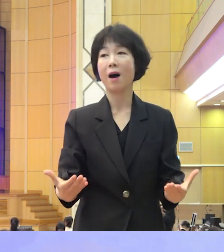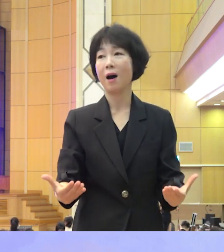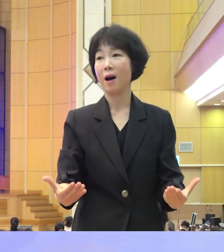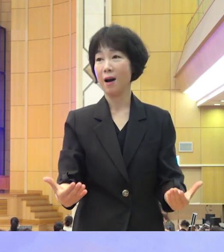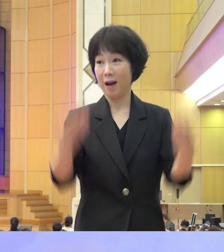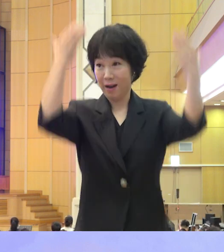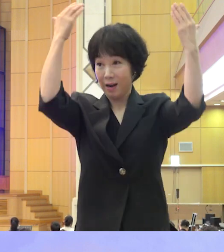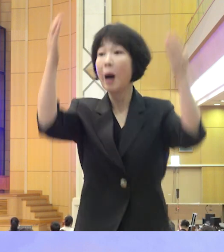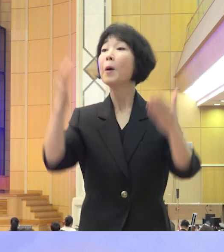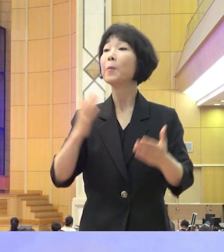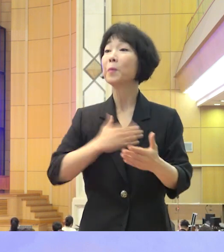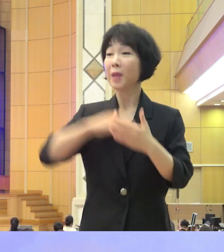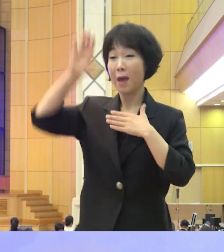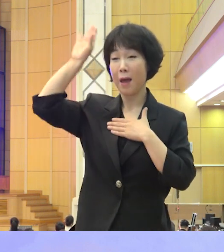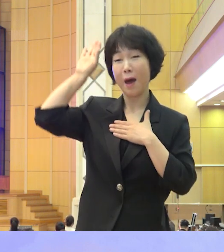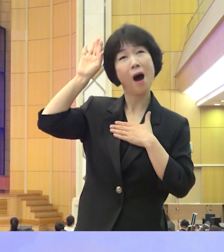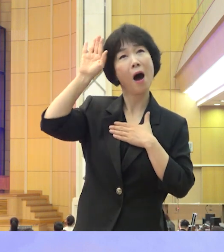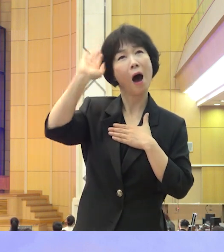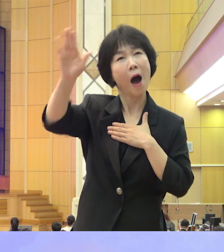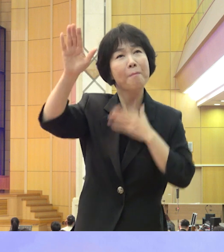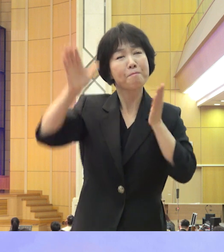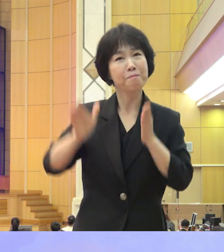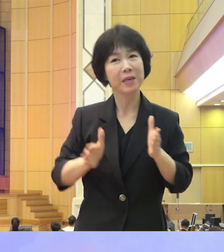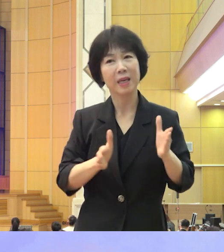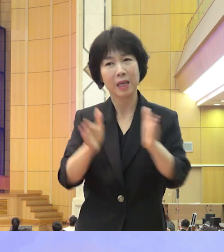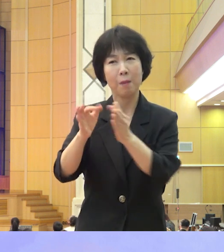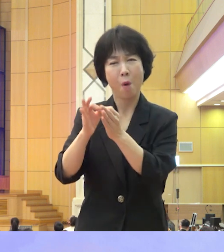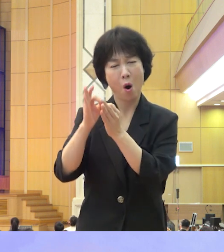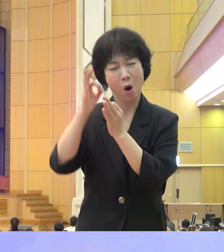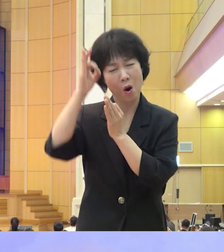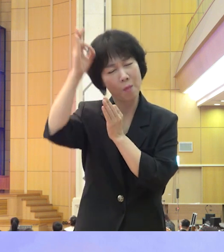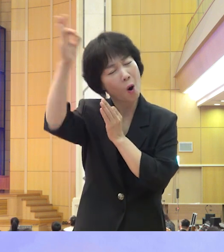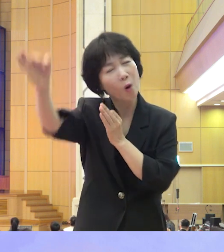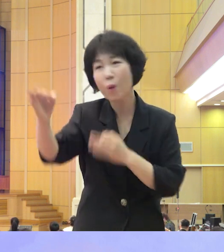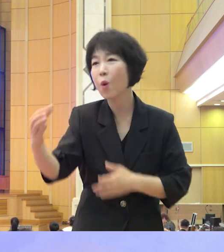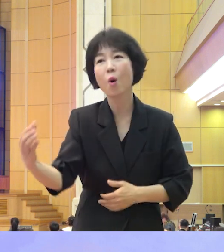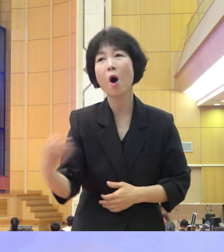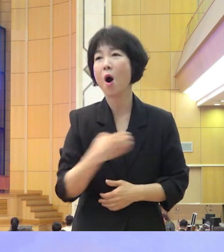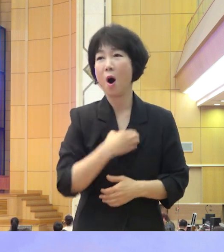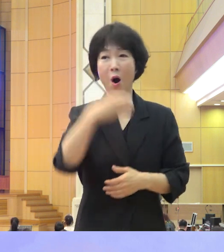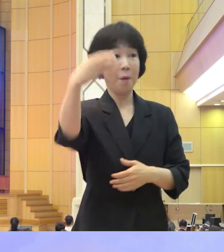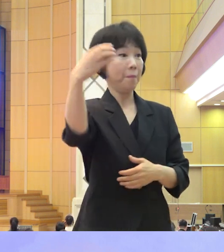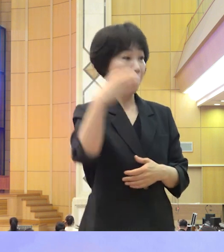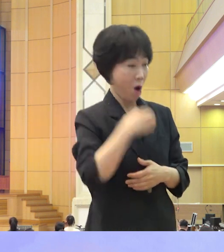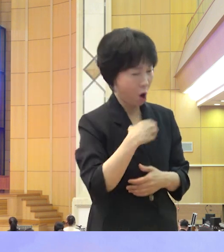할렐루야 내 앞길 멀고